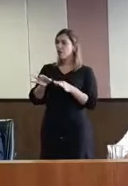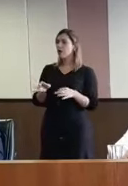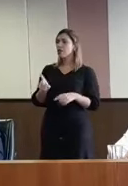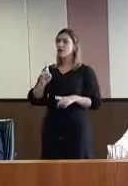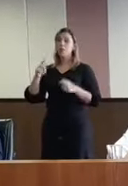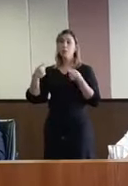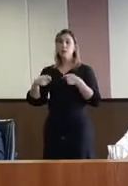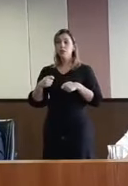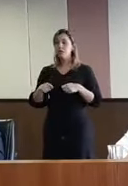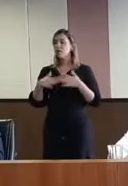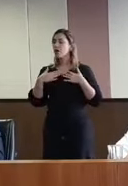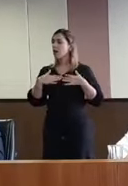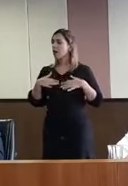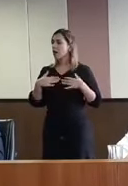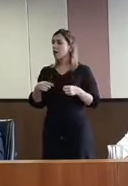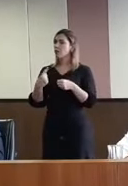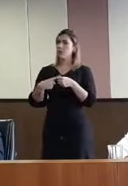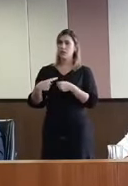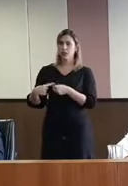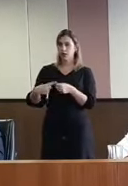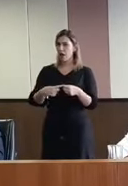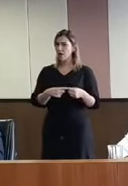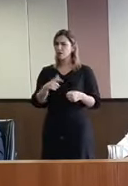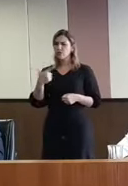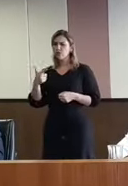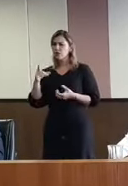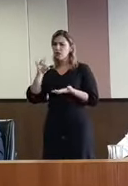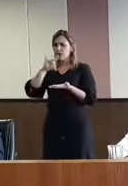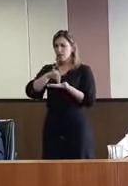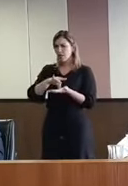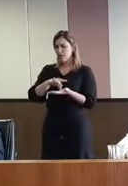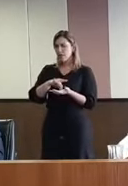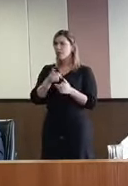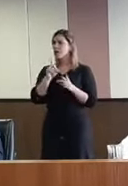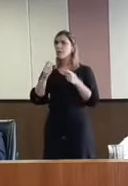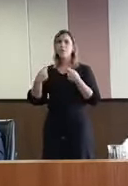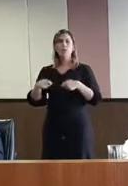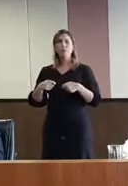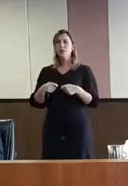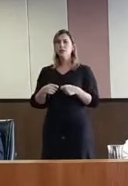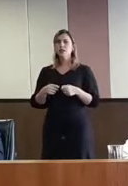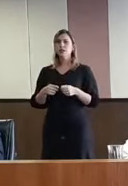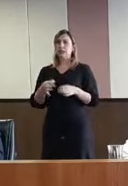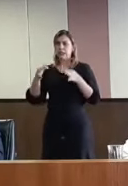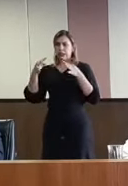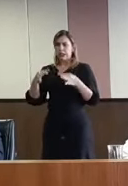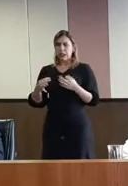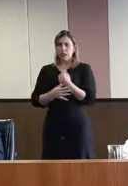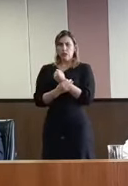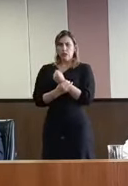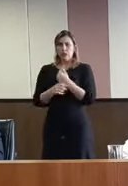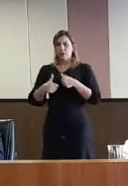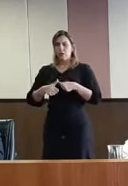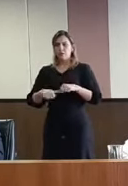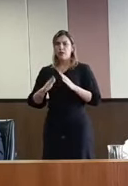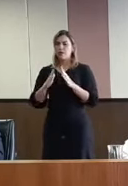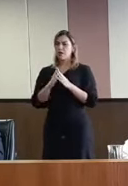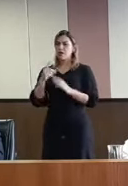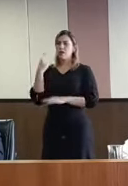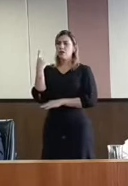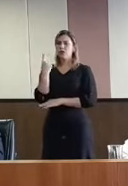necessidade de nenhum município que não tenha caso ainda confirmado adotar medidas tão rígidas quanto estão adotando, ao ponto, inclusive,